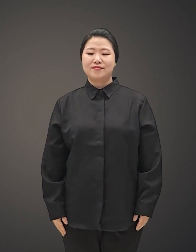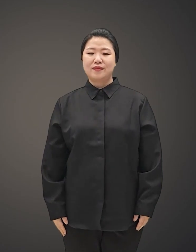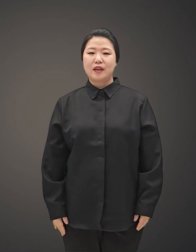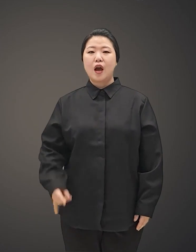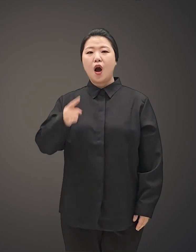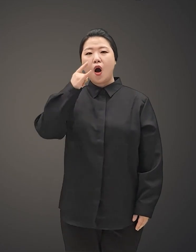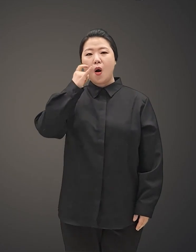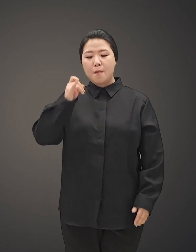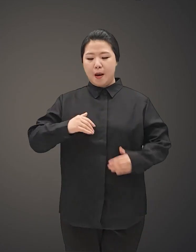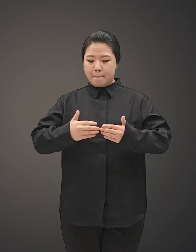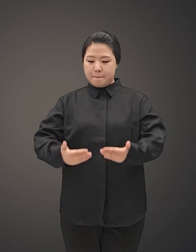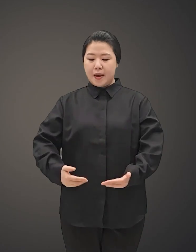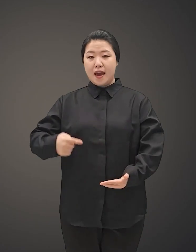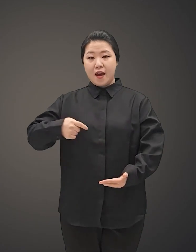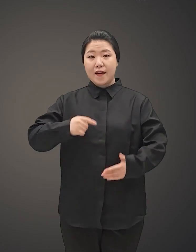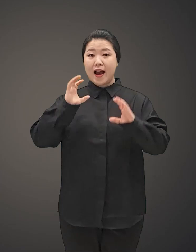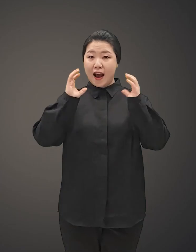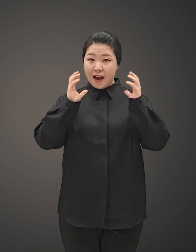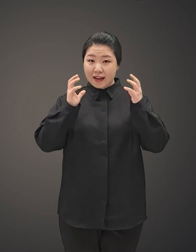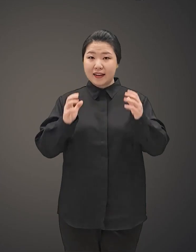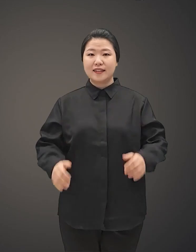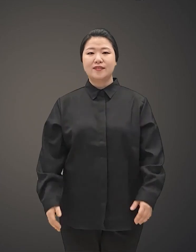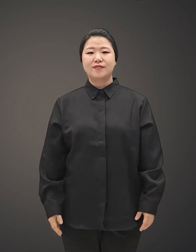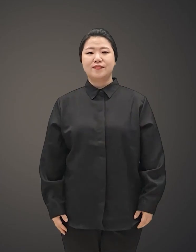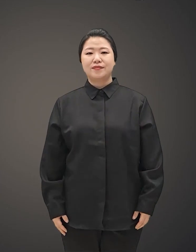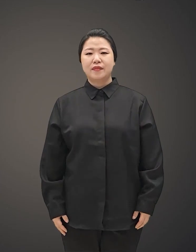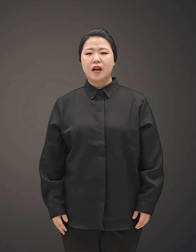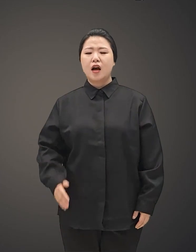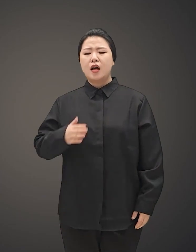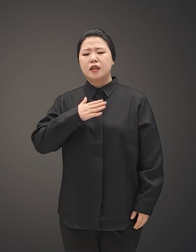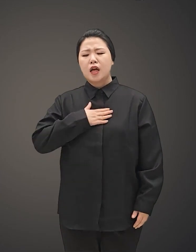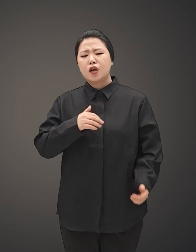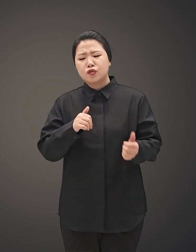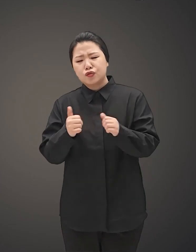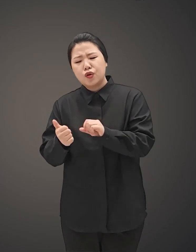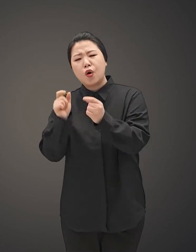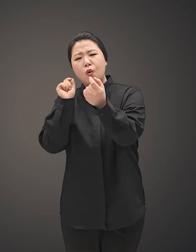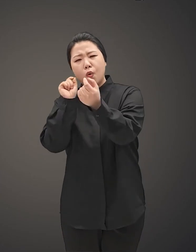아직 태어나지 않은 아이부터 아이고, 나 이제